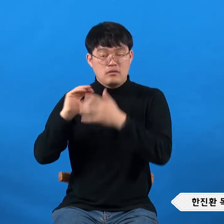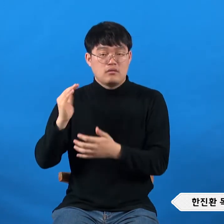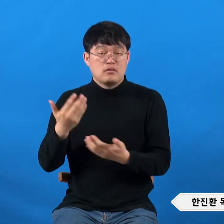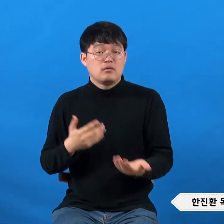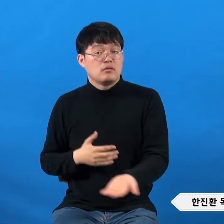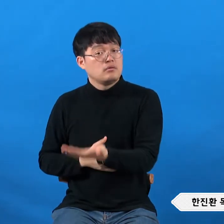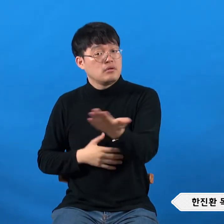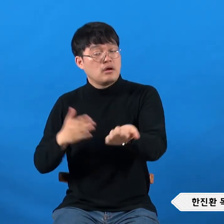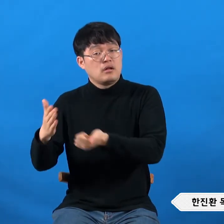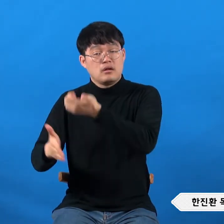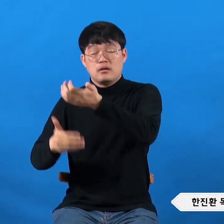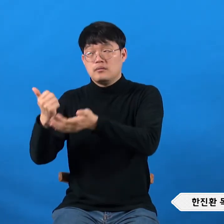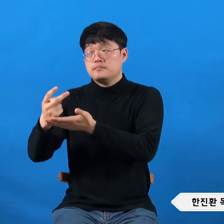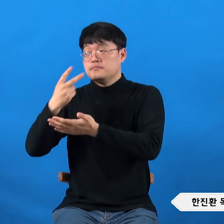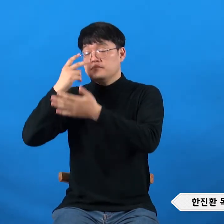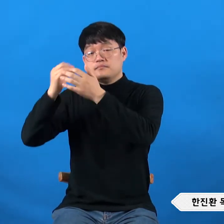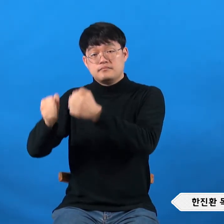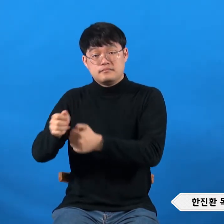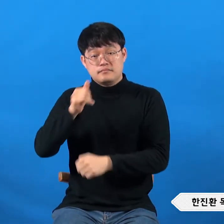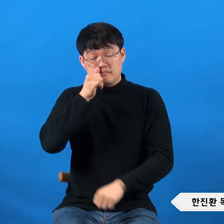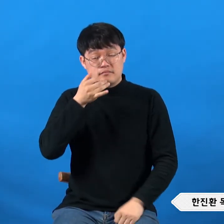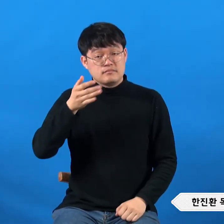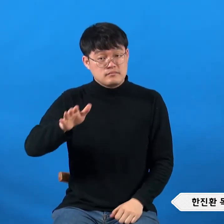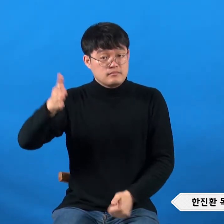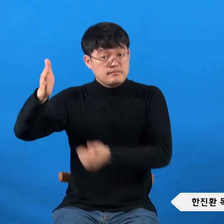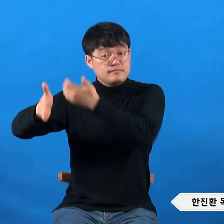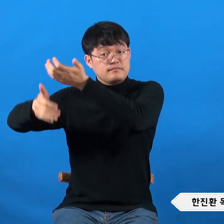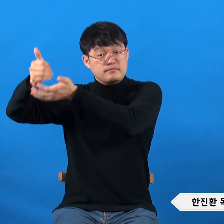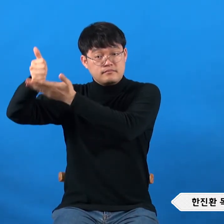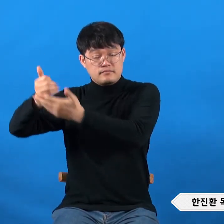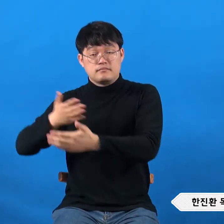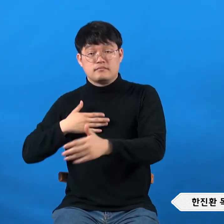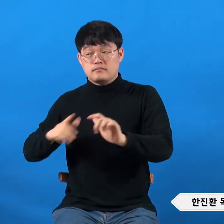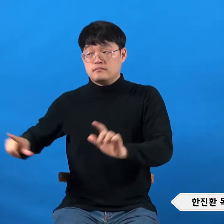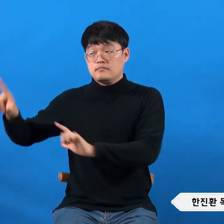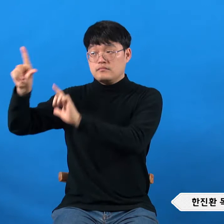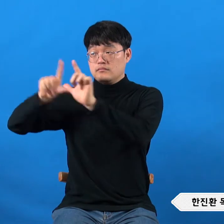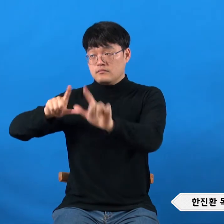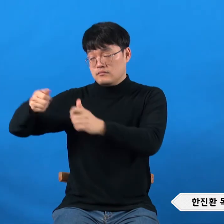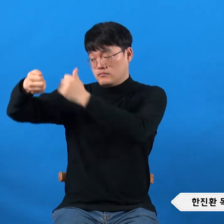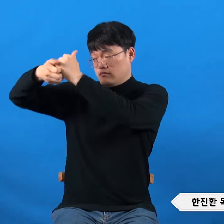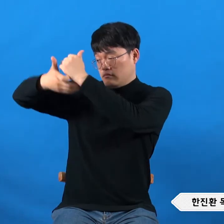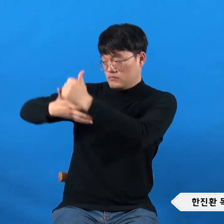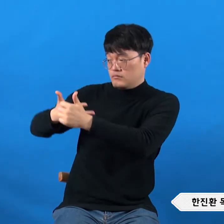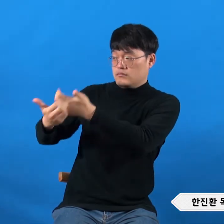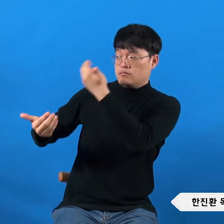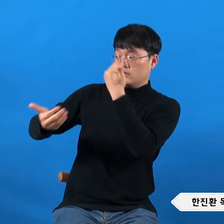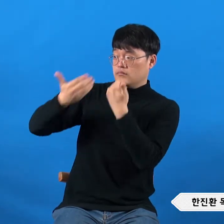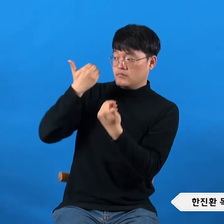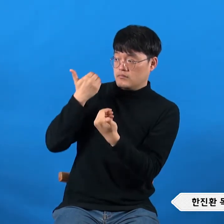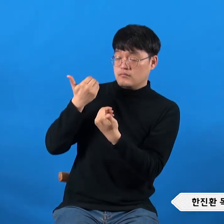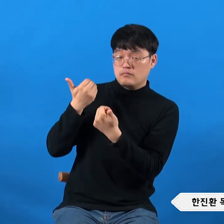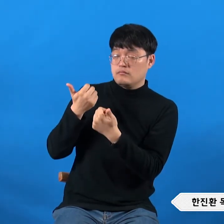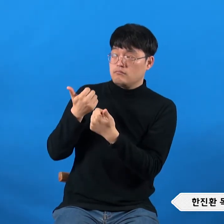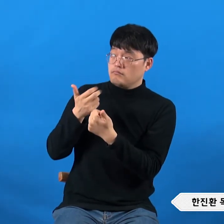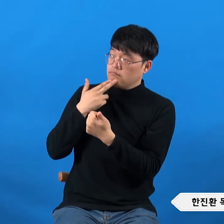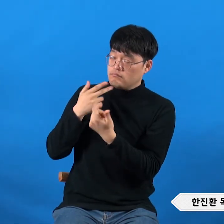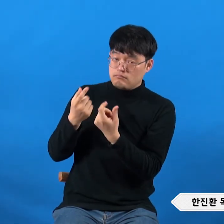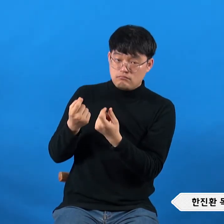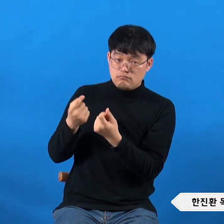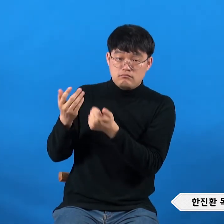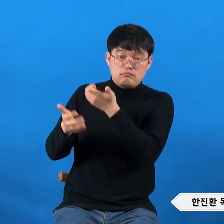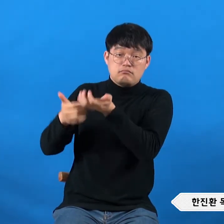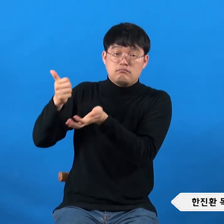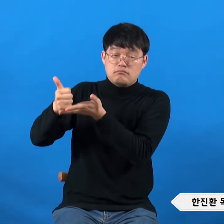하나님이 살아계신다고 하지만은 그 하나님이 당장에 내 삶에 영향을 미치는 것은 별로 없는 것 같습니다.